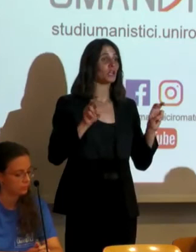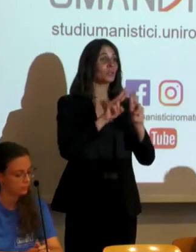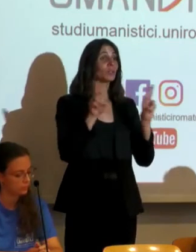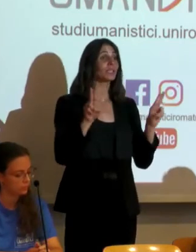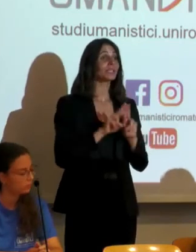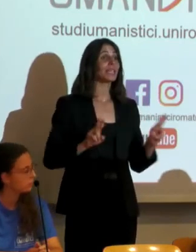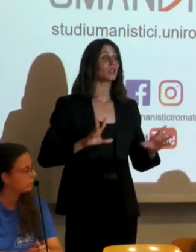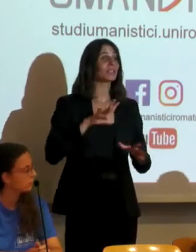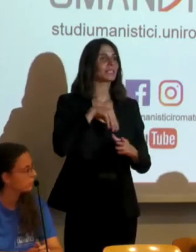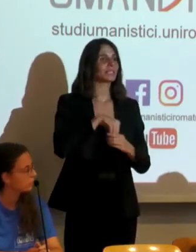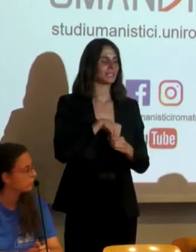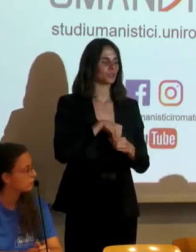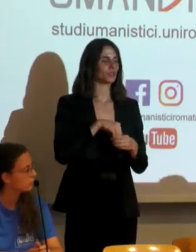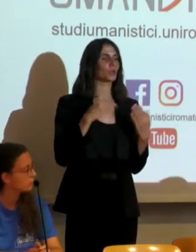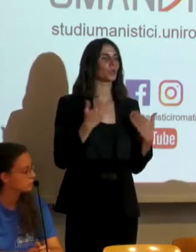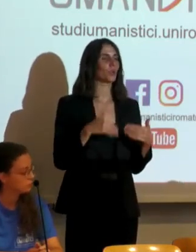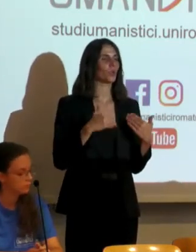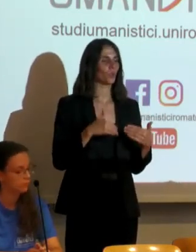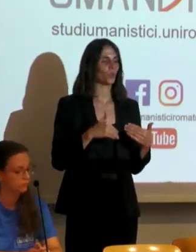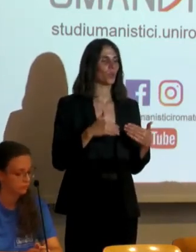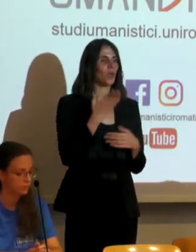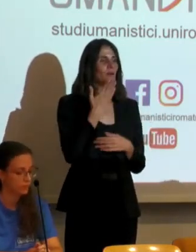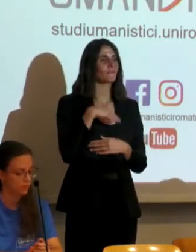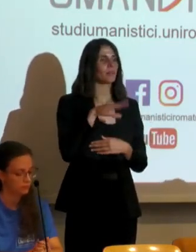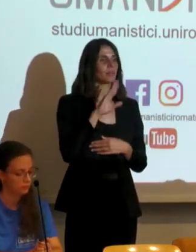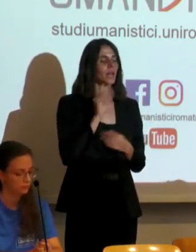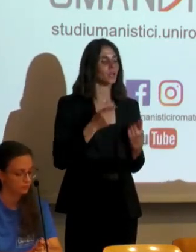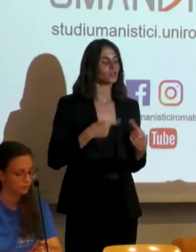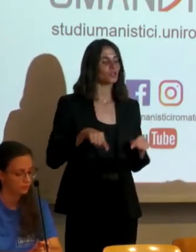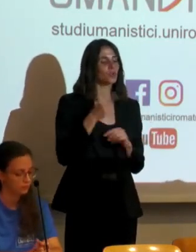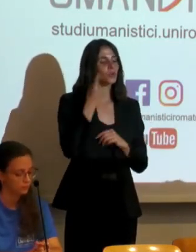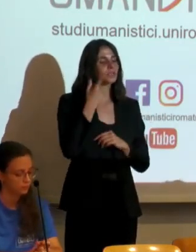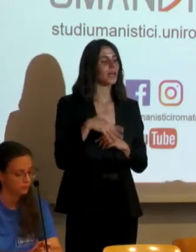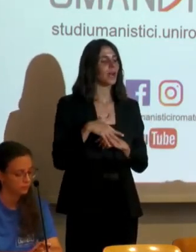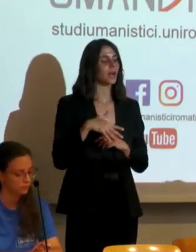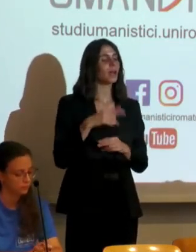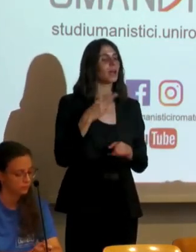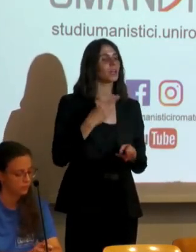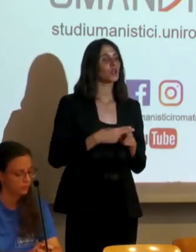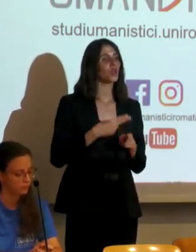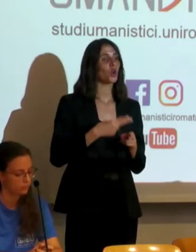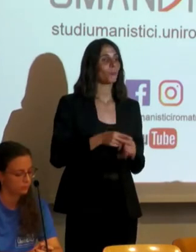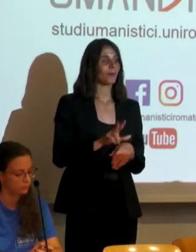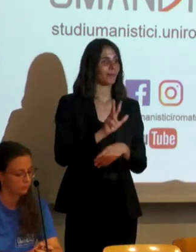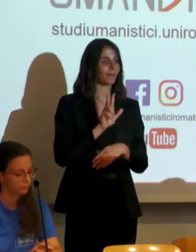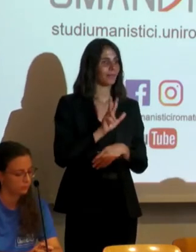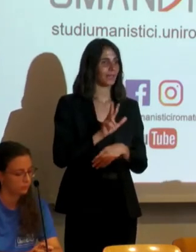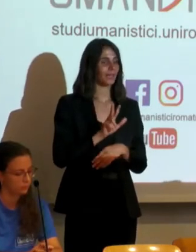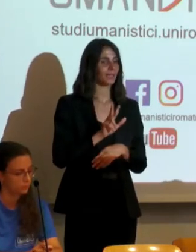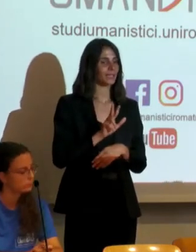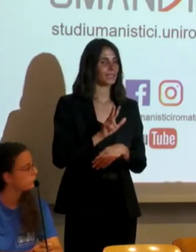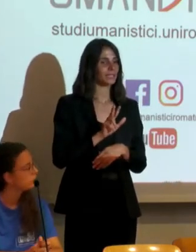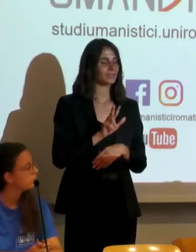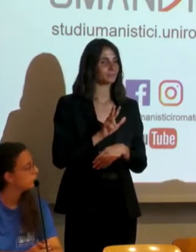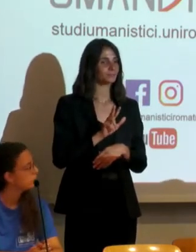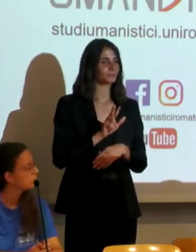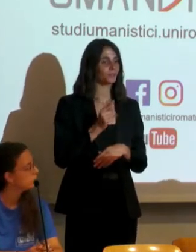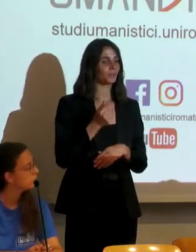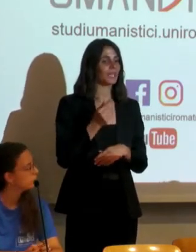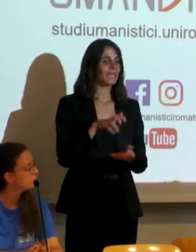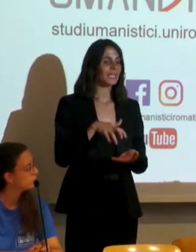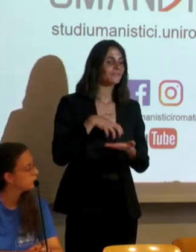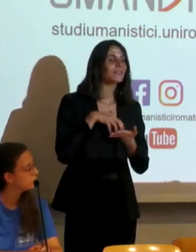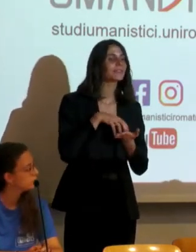sappiamo intercettare lo sforzo che Roma 3, diciamo, proprio l'investimento di Roma 3 ad